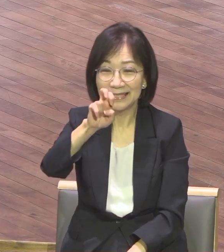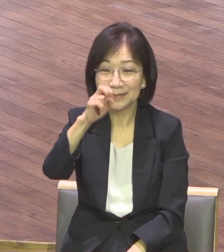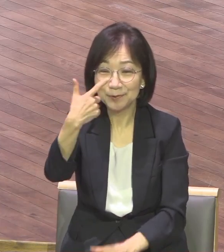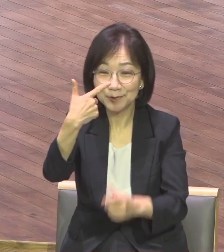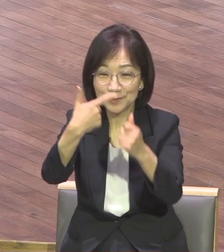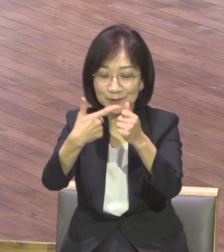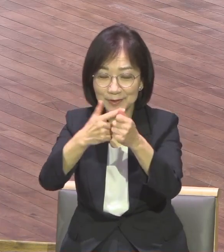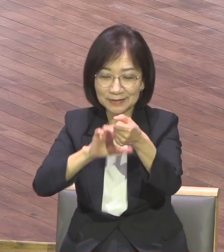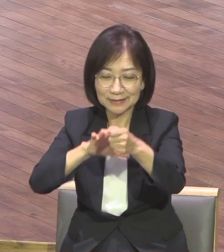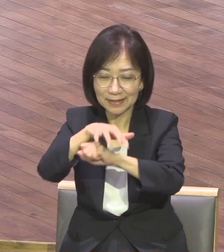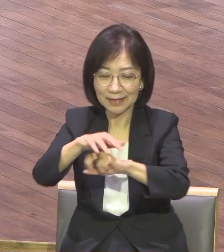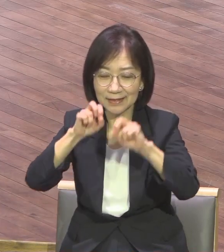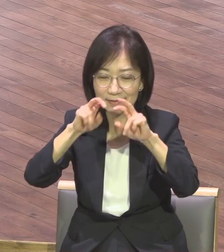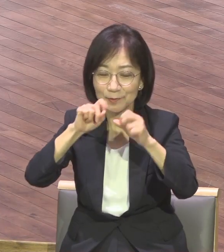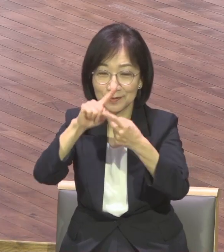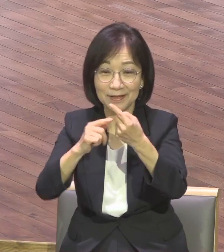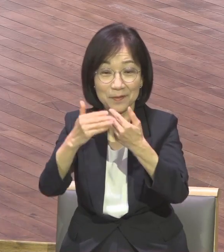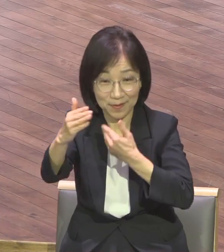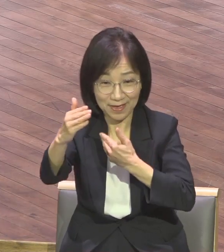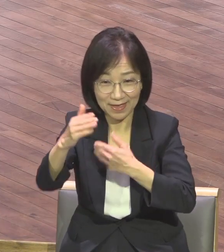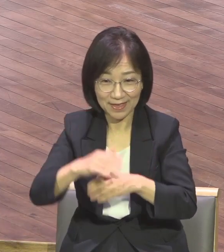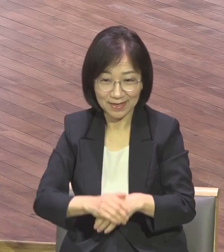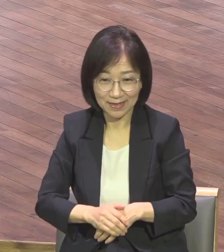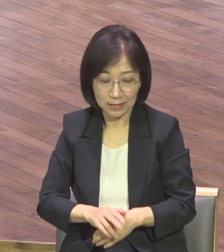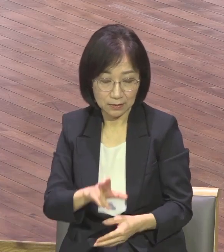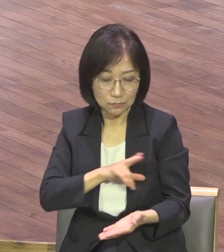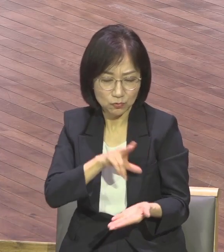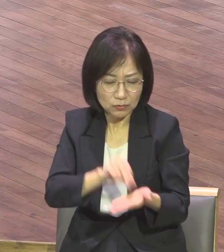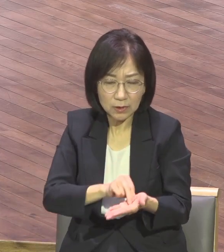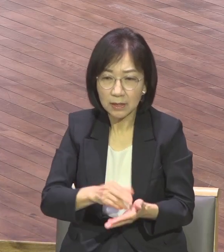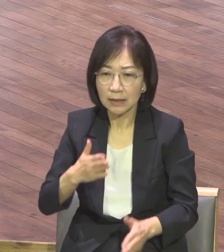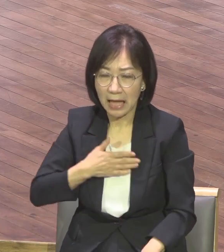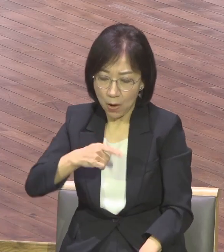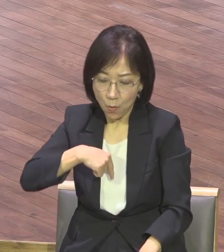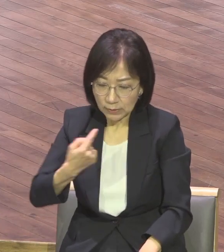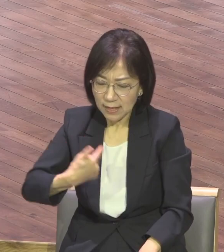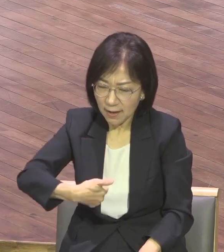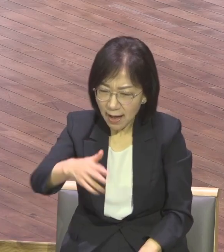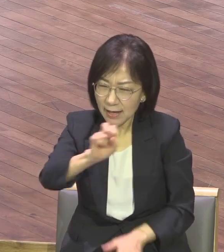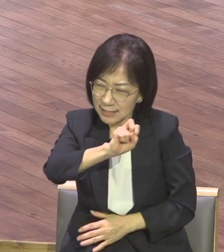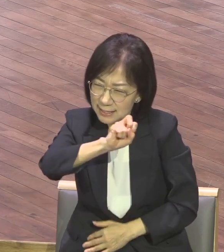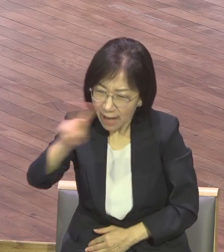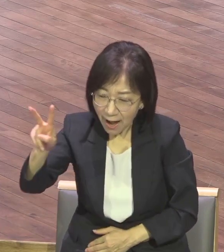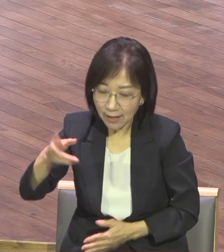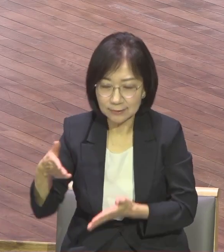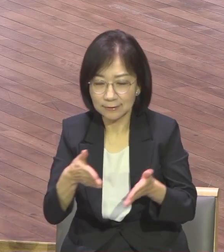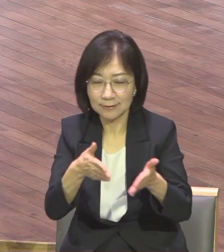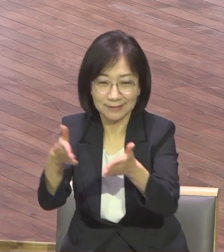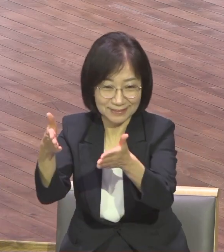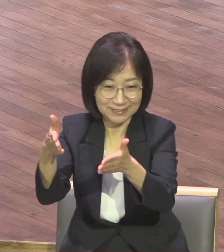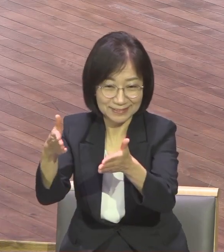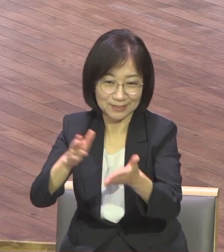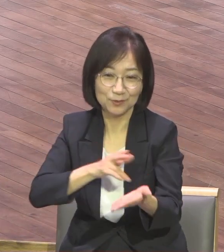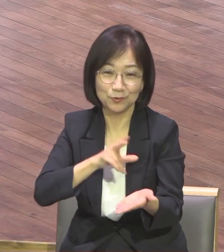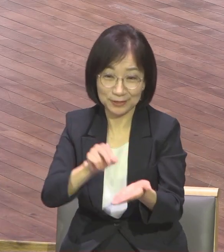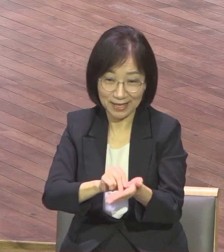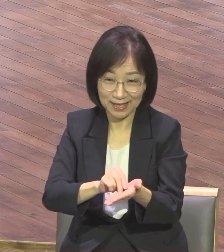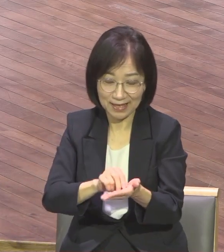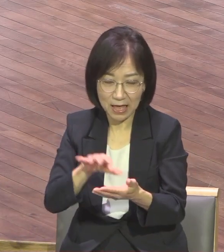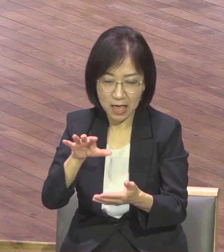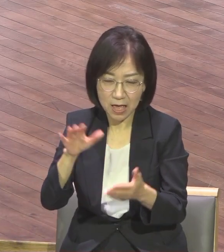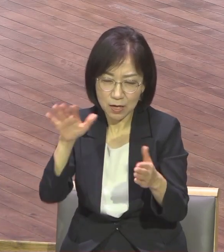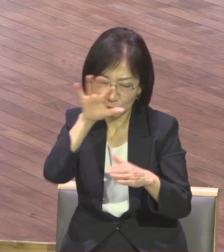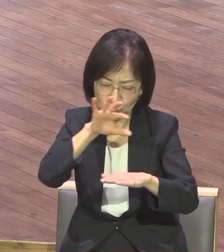대회가 나 혼자 가야 하는 길이란 주제로 선교사 합숙 또 본